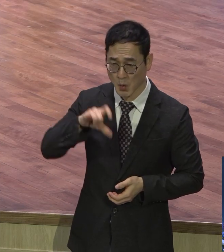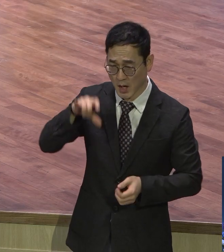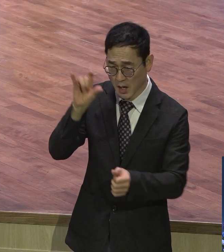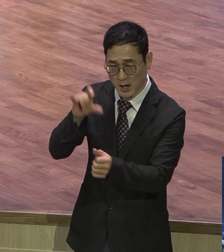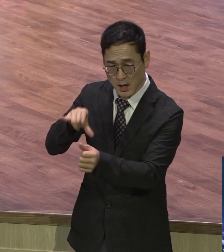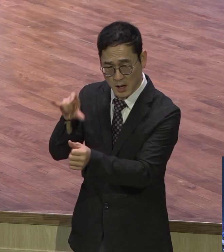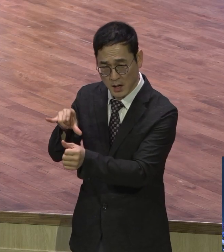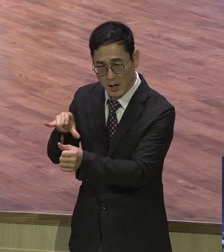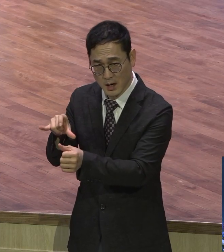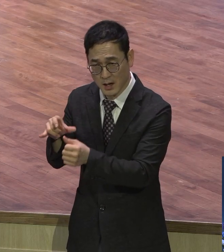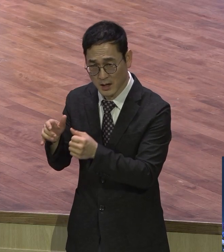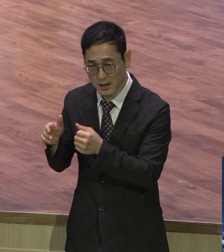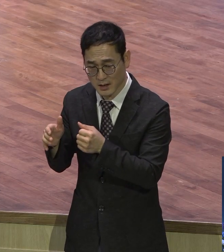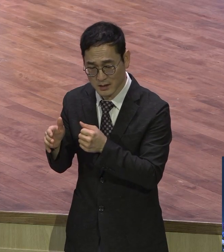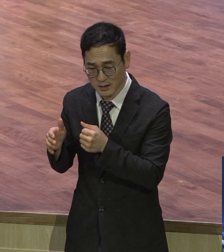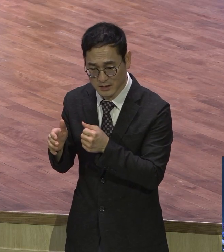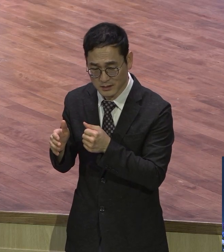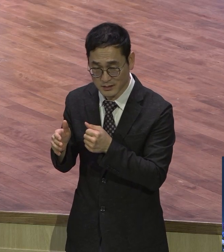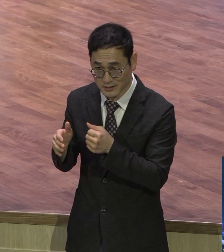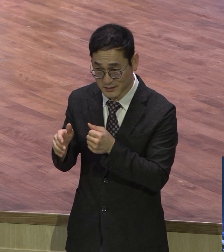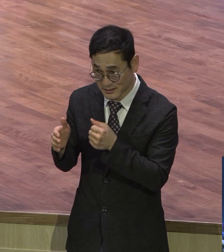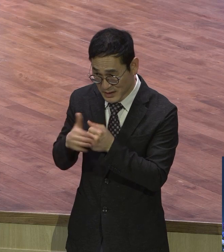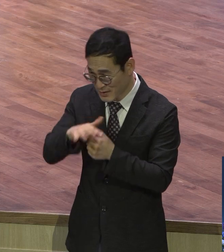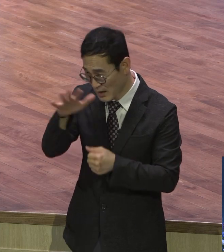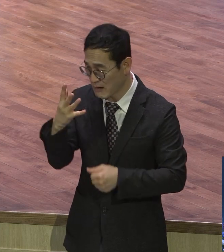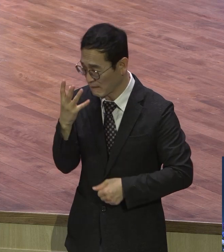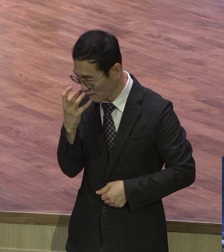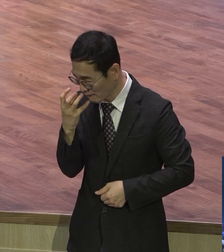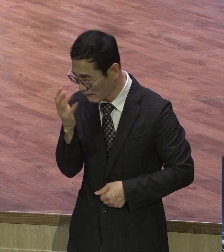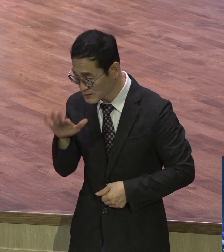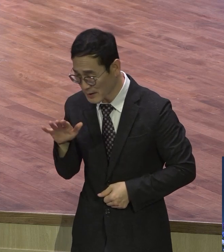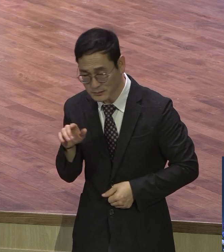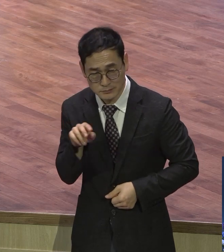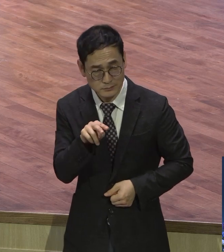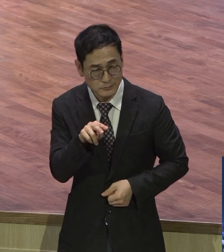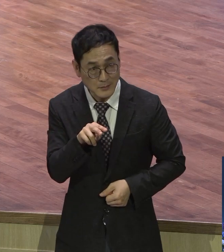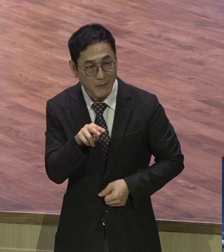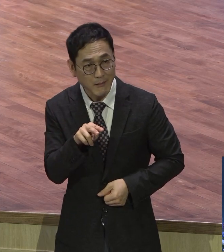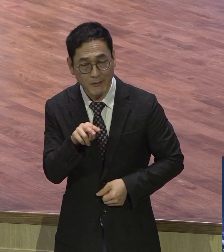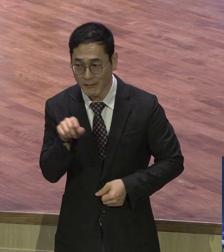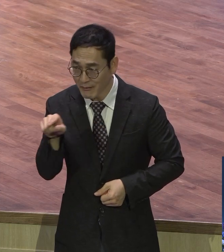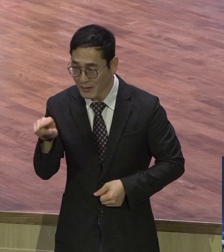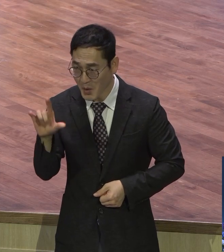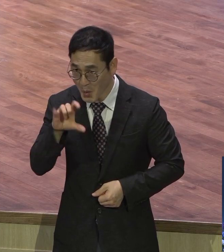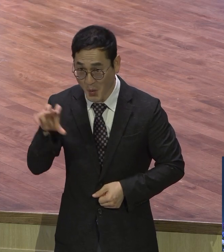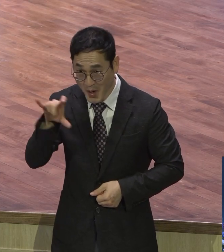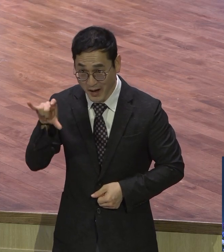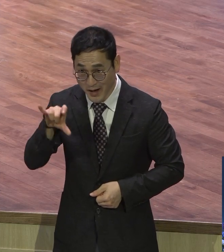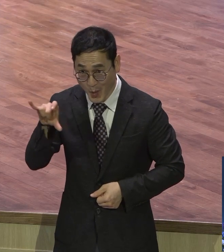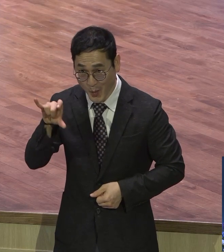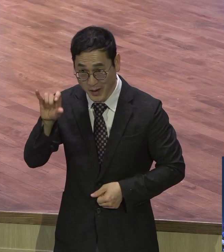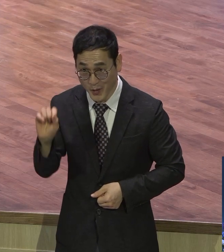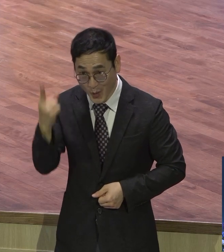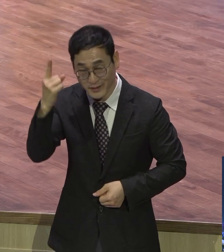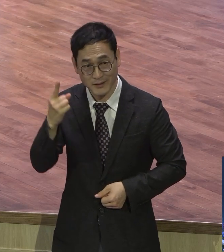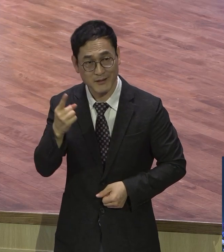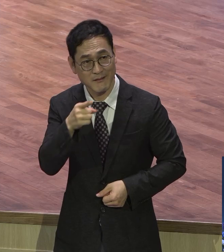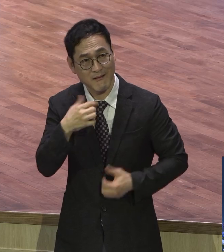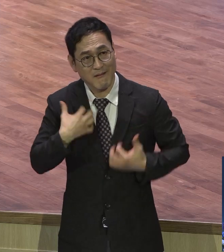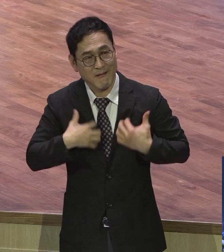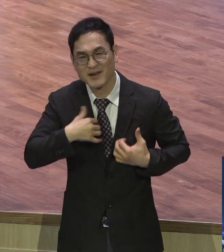그렇게 좋아진 것들도 많이 있어요. 코로나19 이후에 가장 많이 변화된 것이